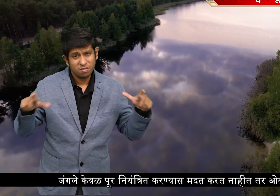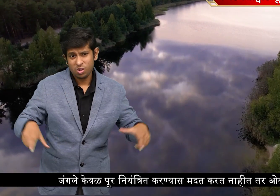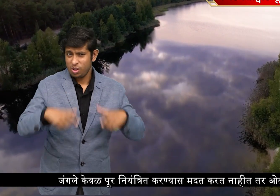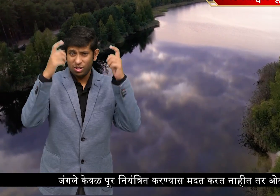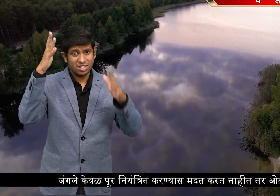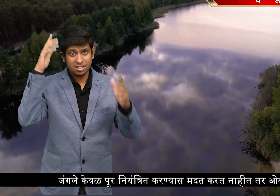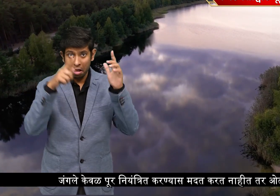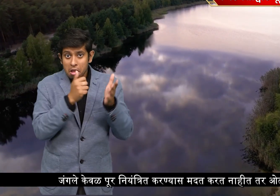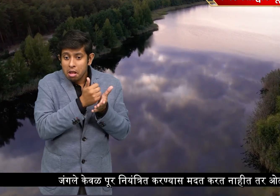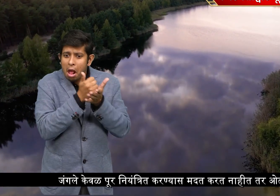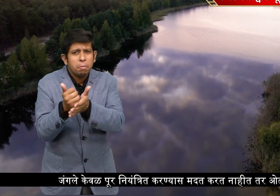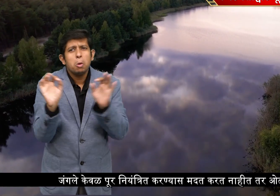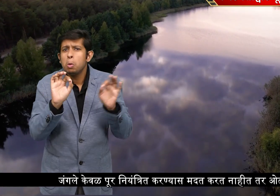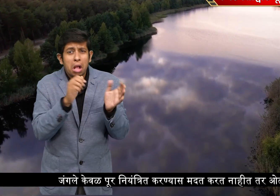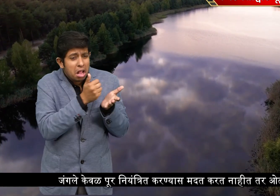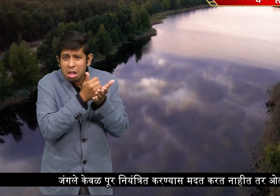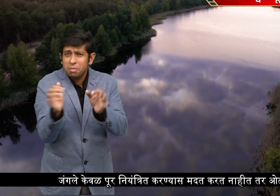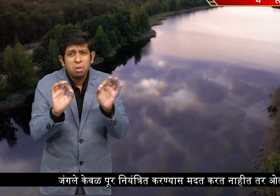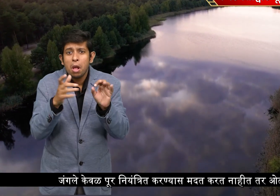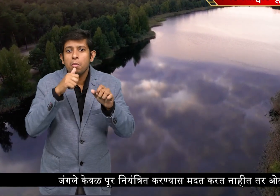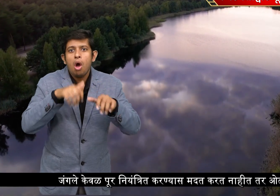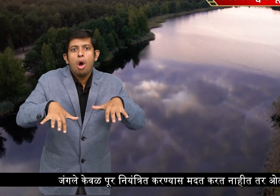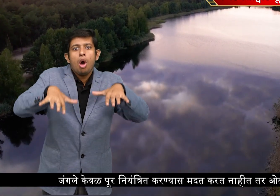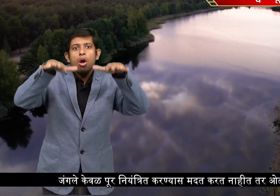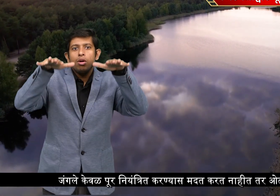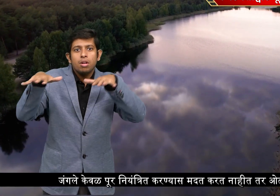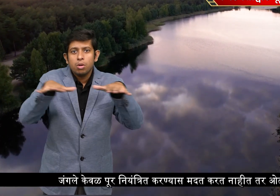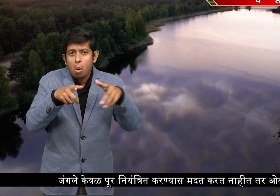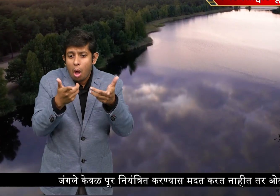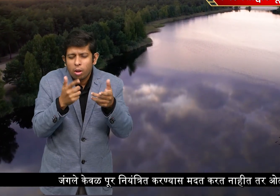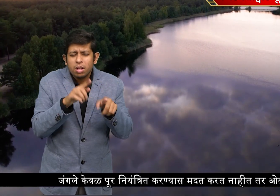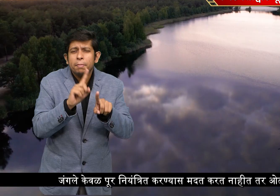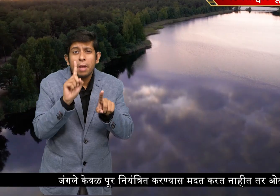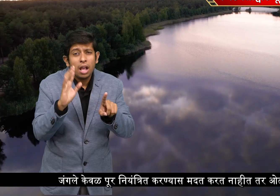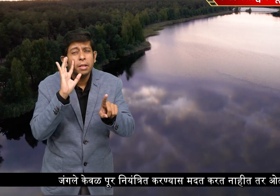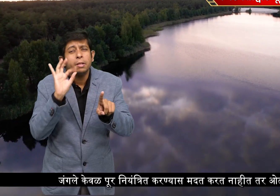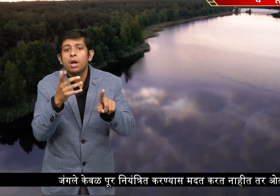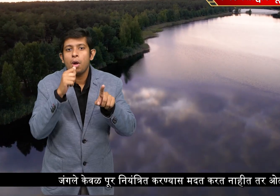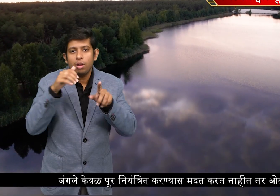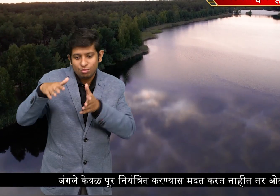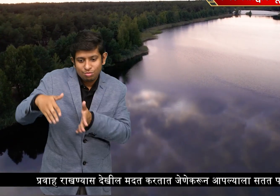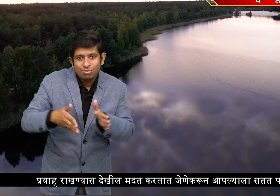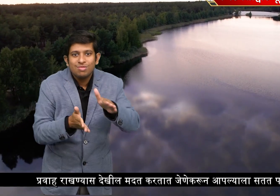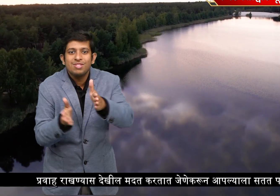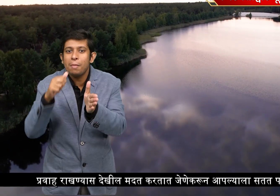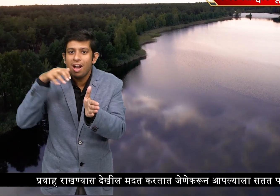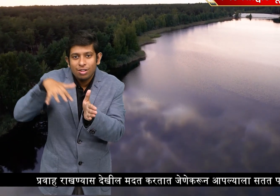जंगल केवळ नियंत्रित करण्यास मदत करत नाही तर ओढ्यांमध्ये पाण्याचा प्रवाह राखण्यास देखील